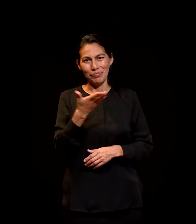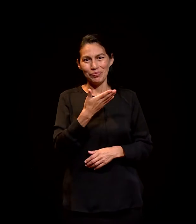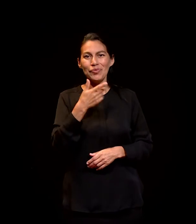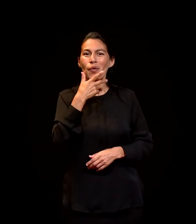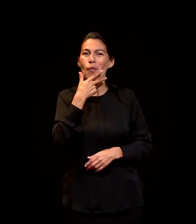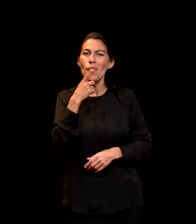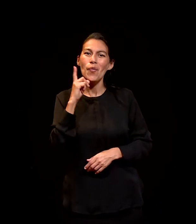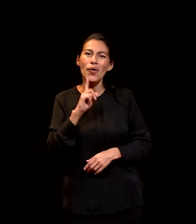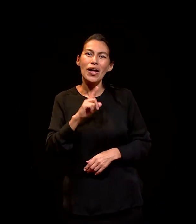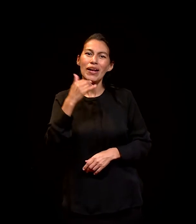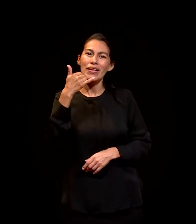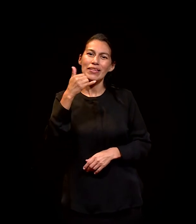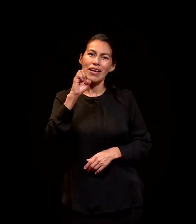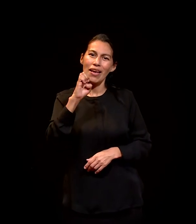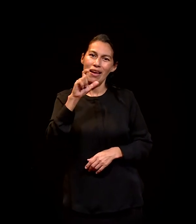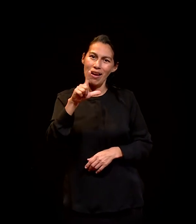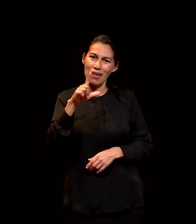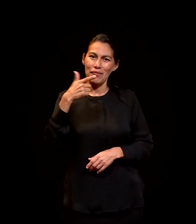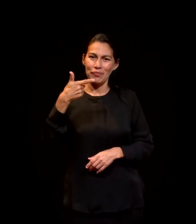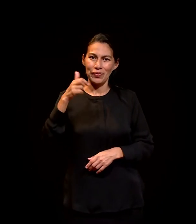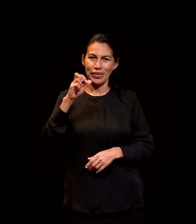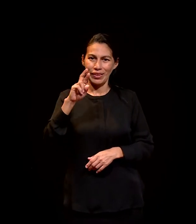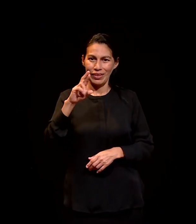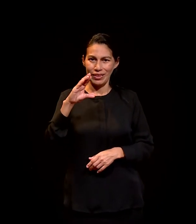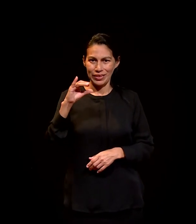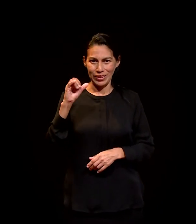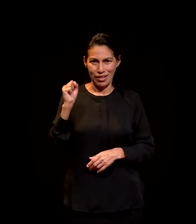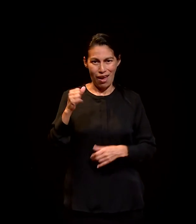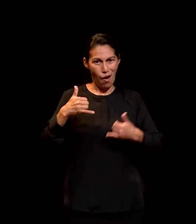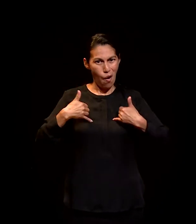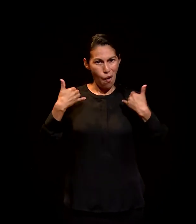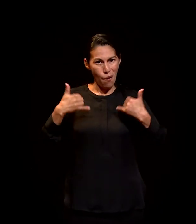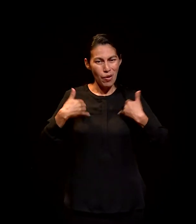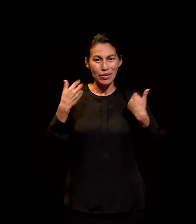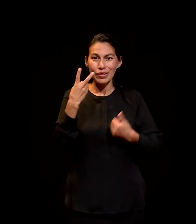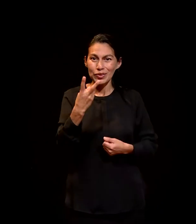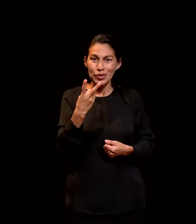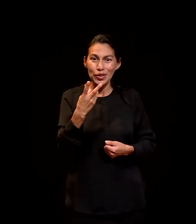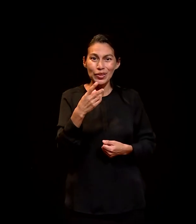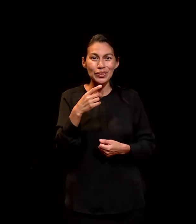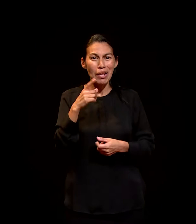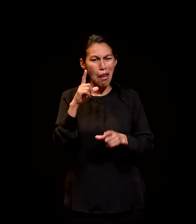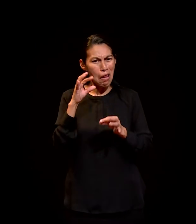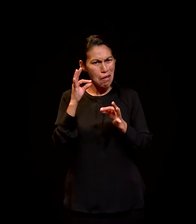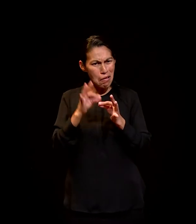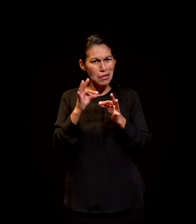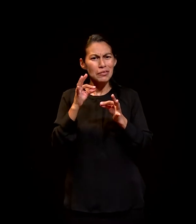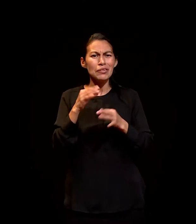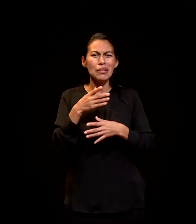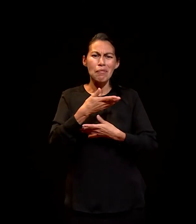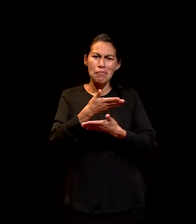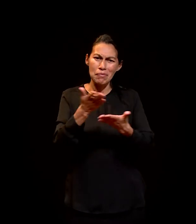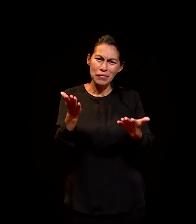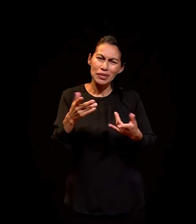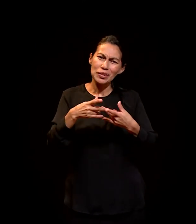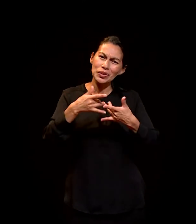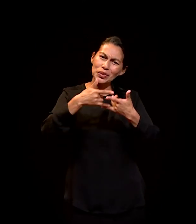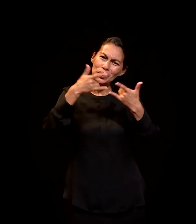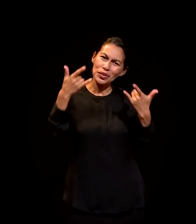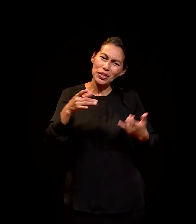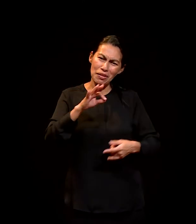jovencitos dispuestos a compartir con ustedes sus aventuras de fe en oración